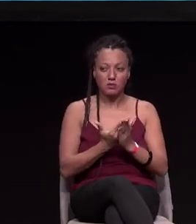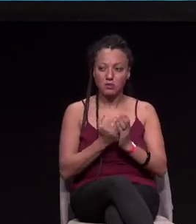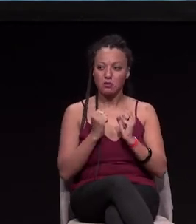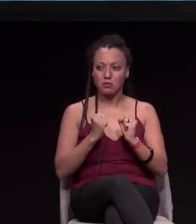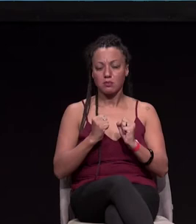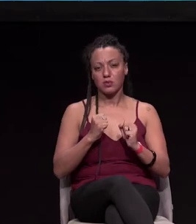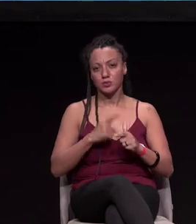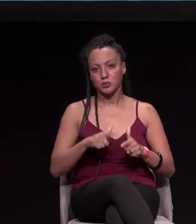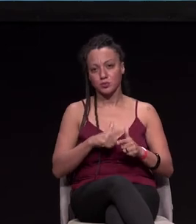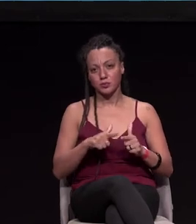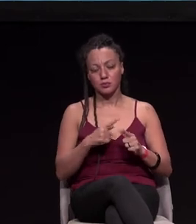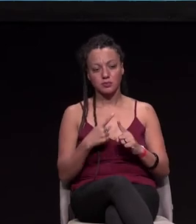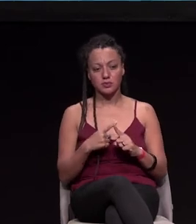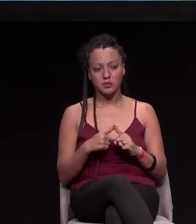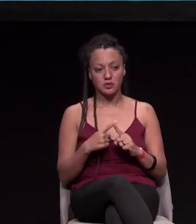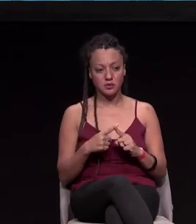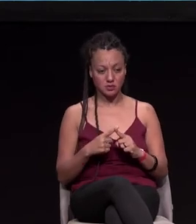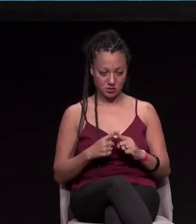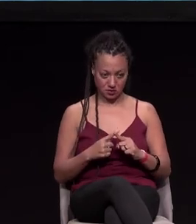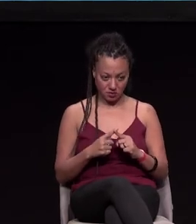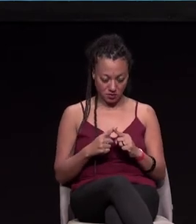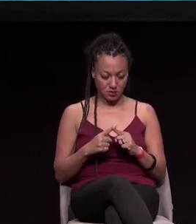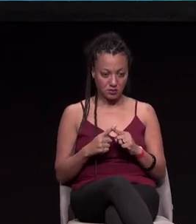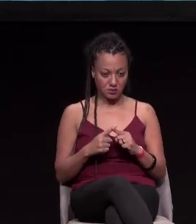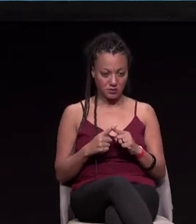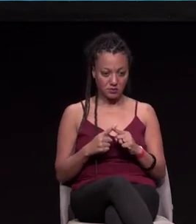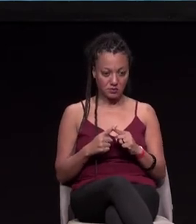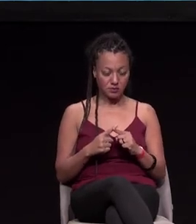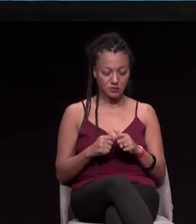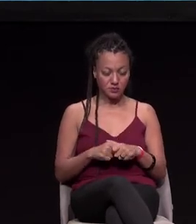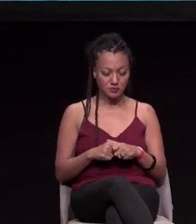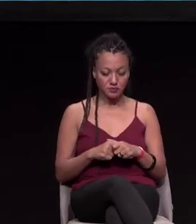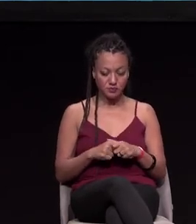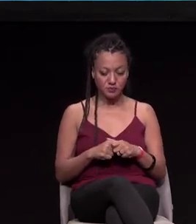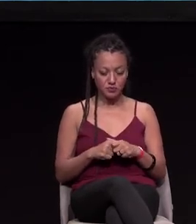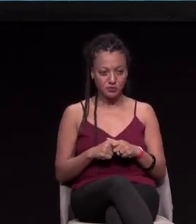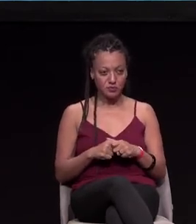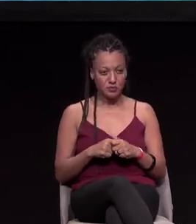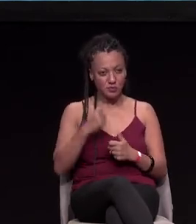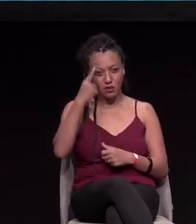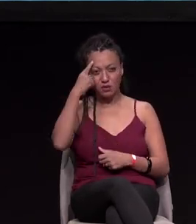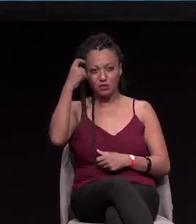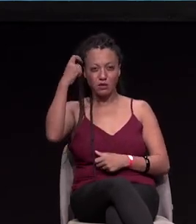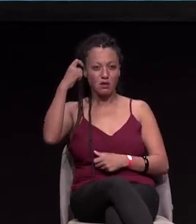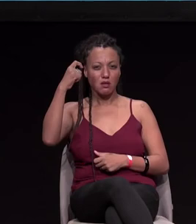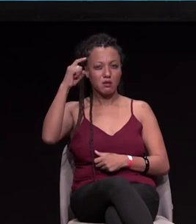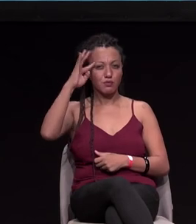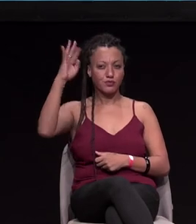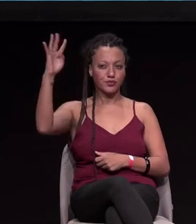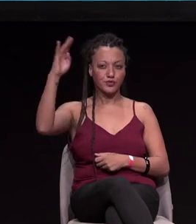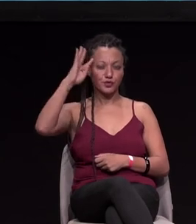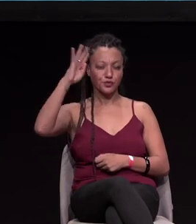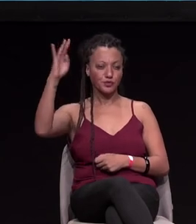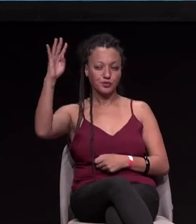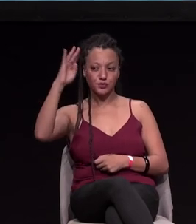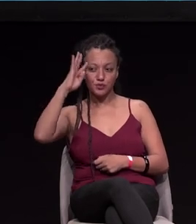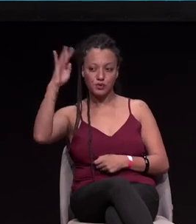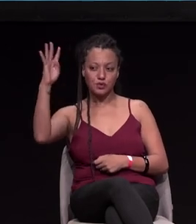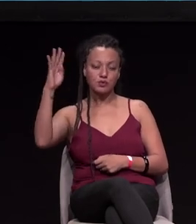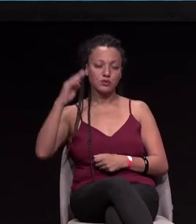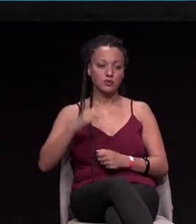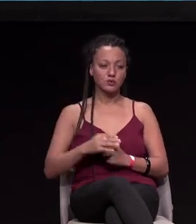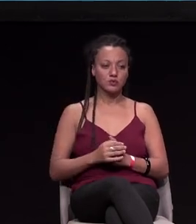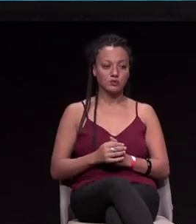né porque dentro do dentro dessa concepção e do campo filosófico é a